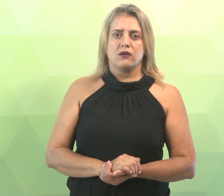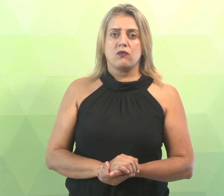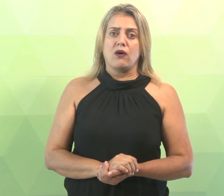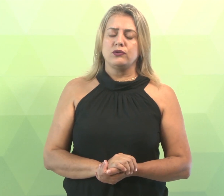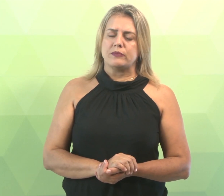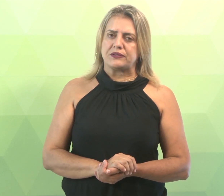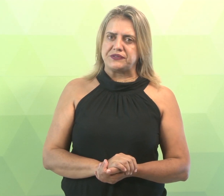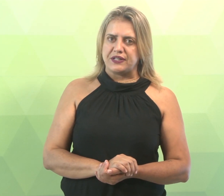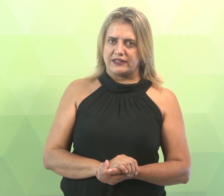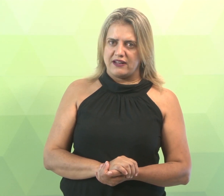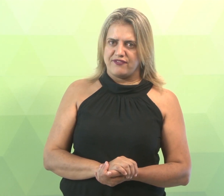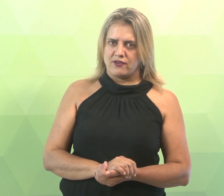qual o número do seu telefone?